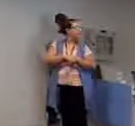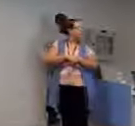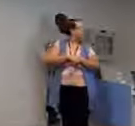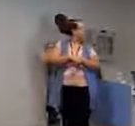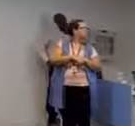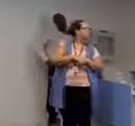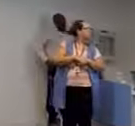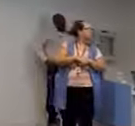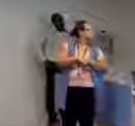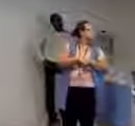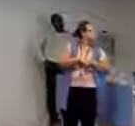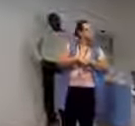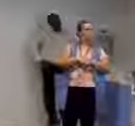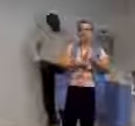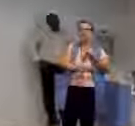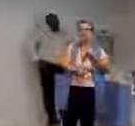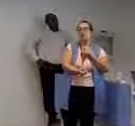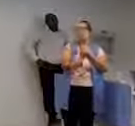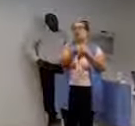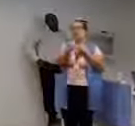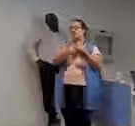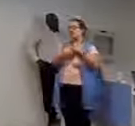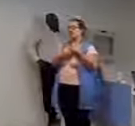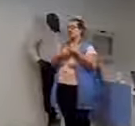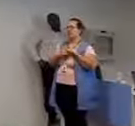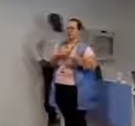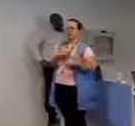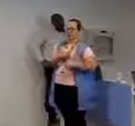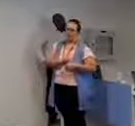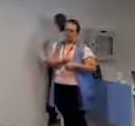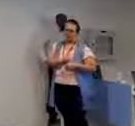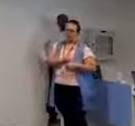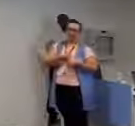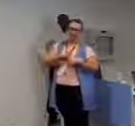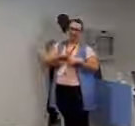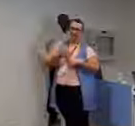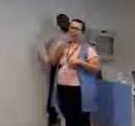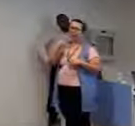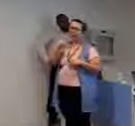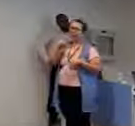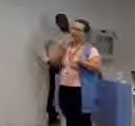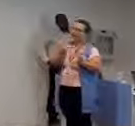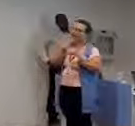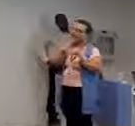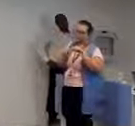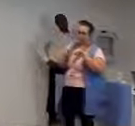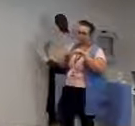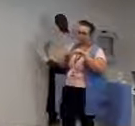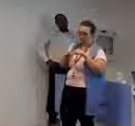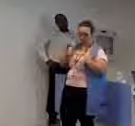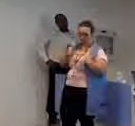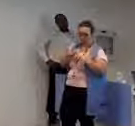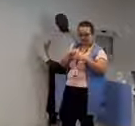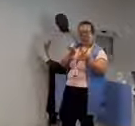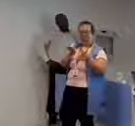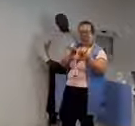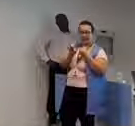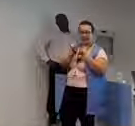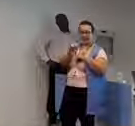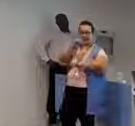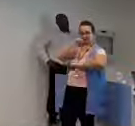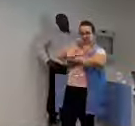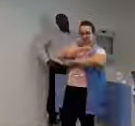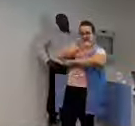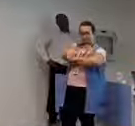Então, recapitulando, né, dos dois motivos que fazem as ferramentarias brasileiras serem hoje